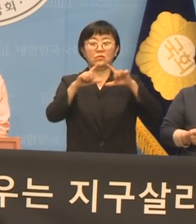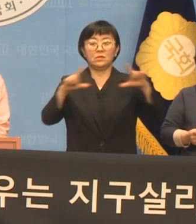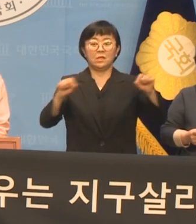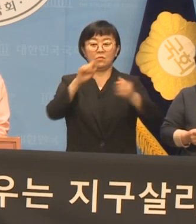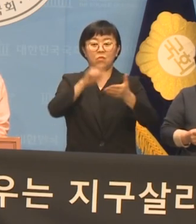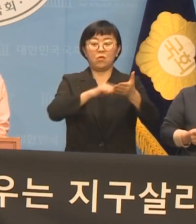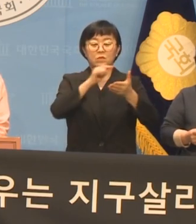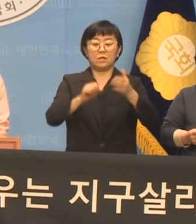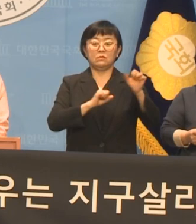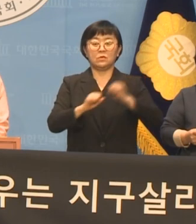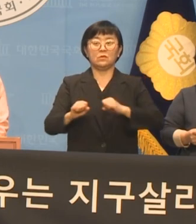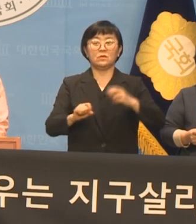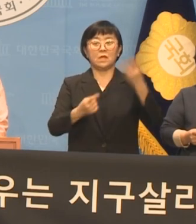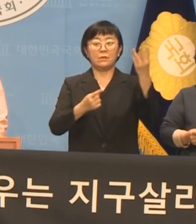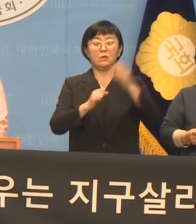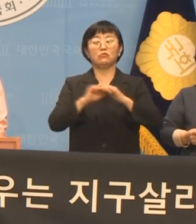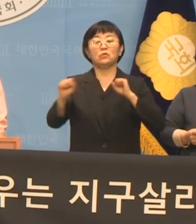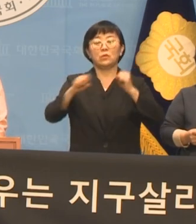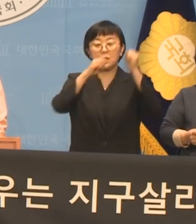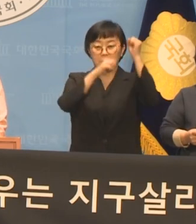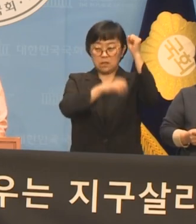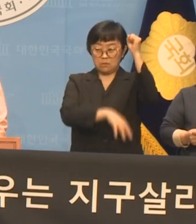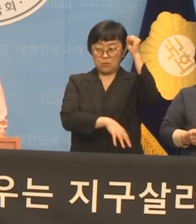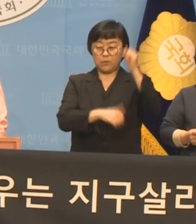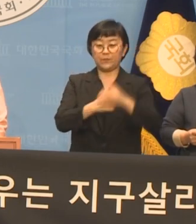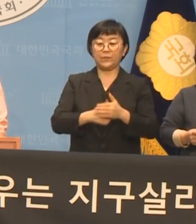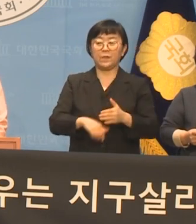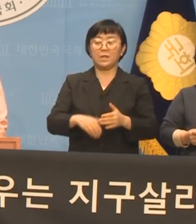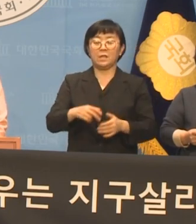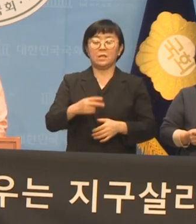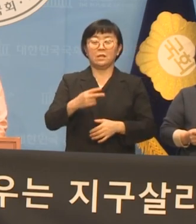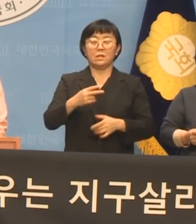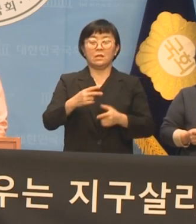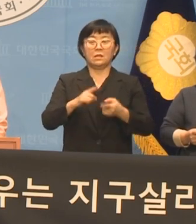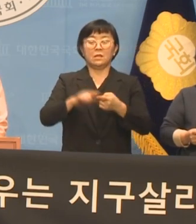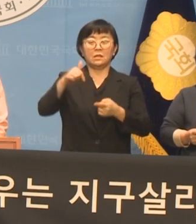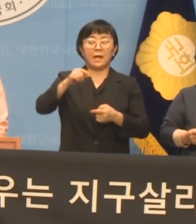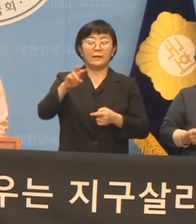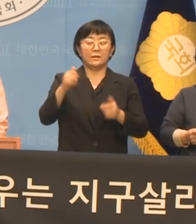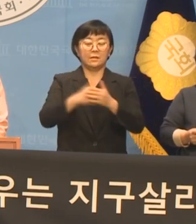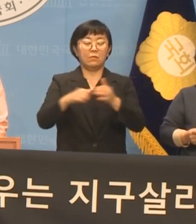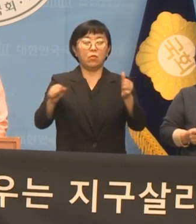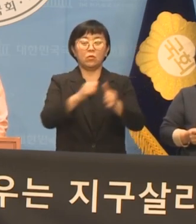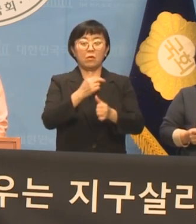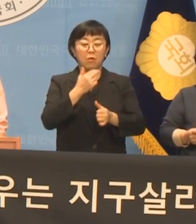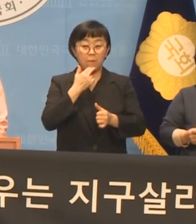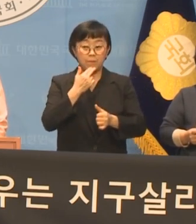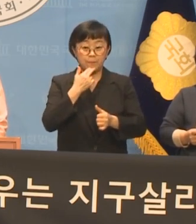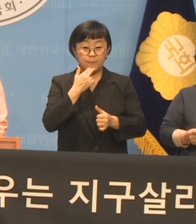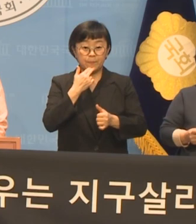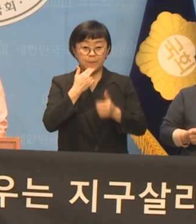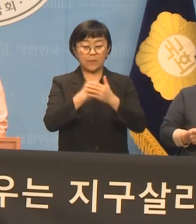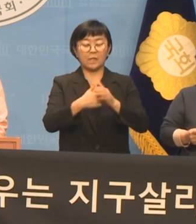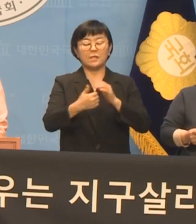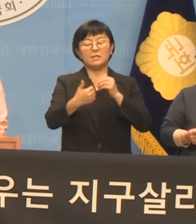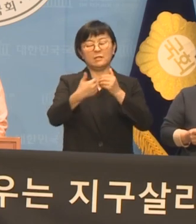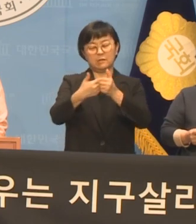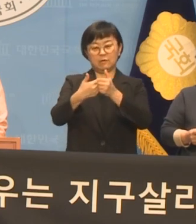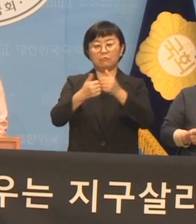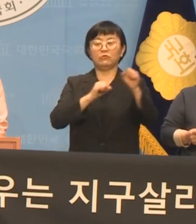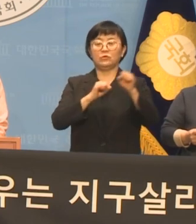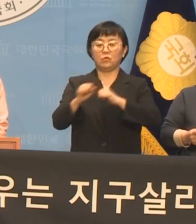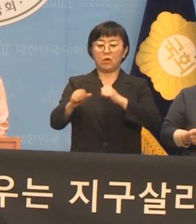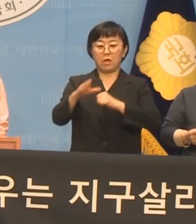국제보상운동은 3.1운동의 기초가 되었으며 간디의 비폭력적 저항